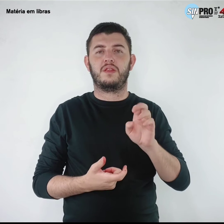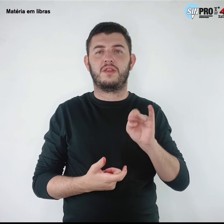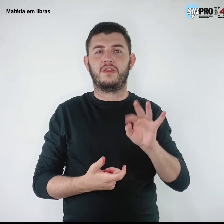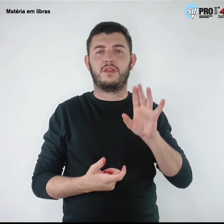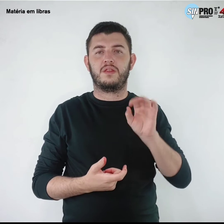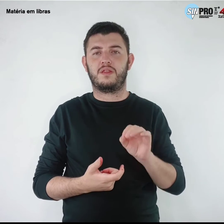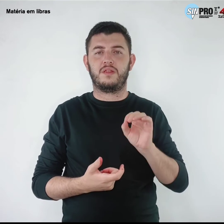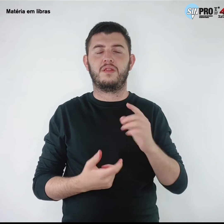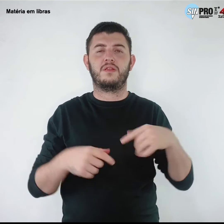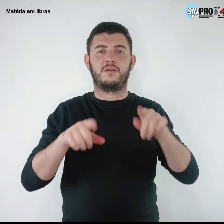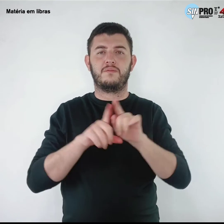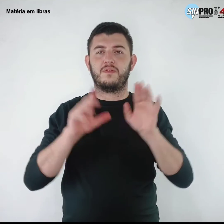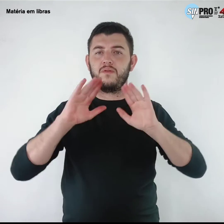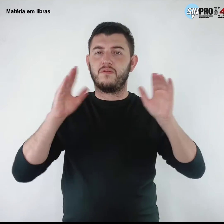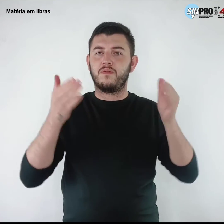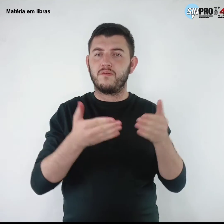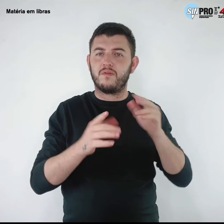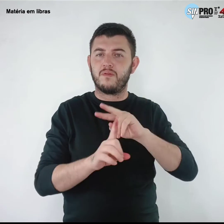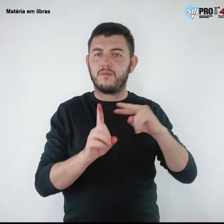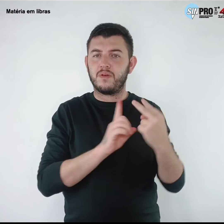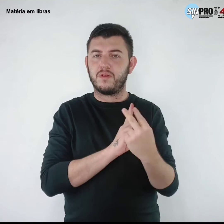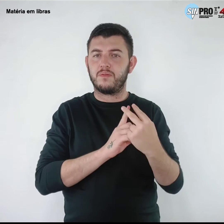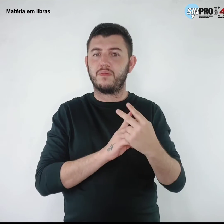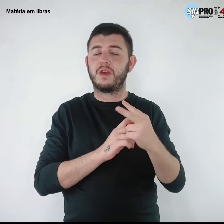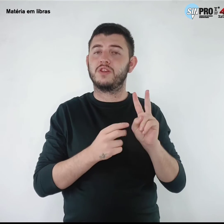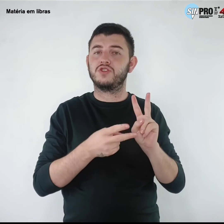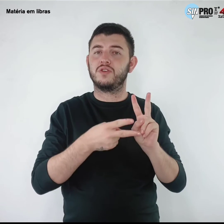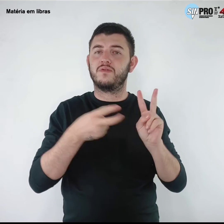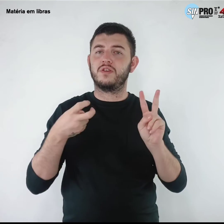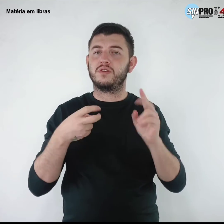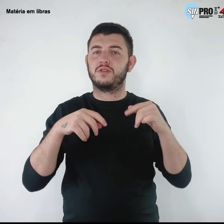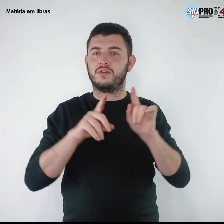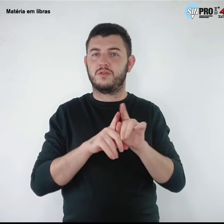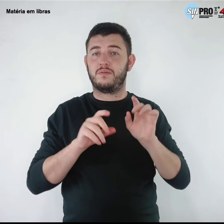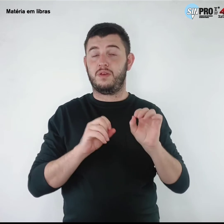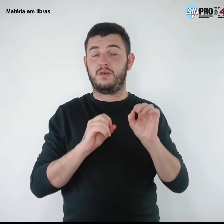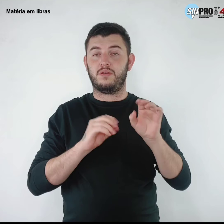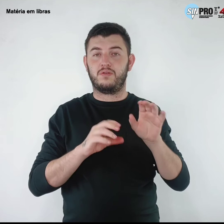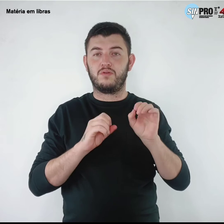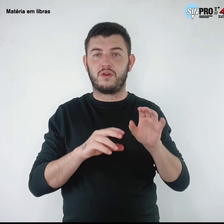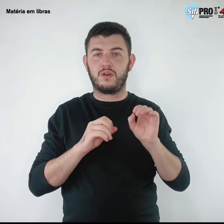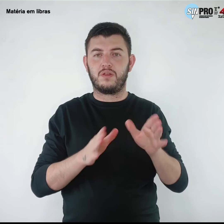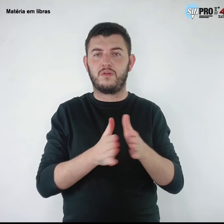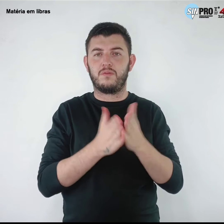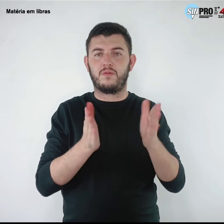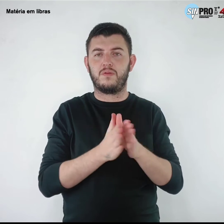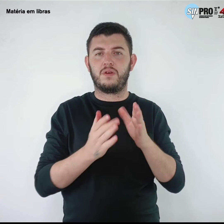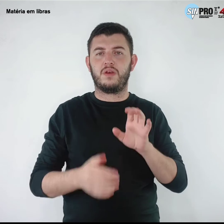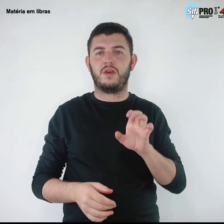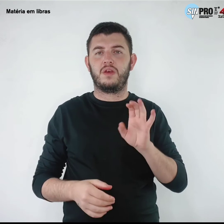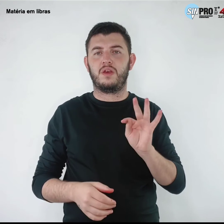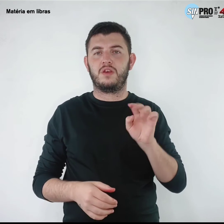a perspectiva indígena, educação e pobreza e etnomatemática.